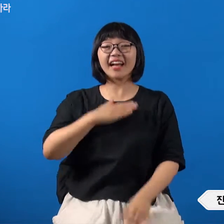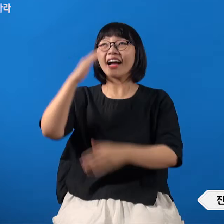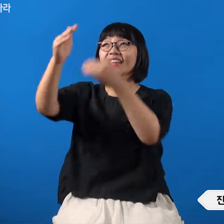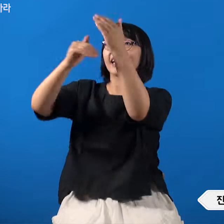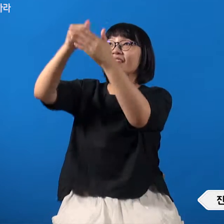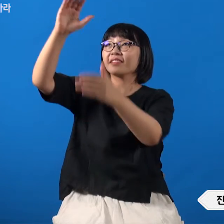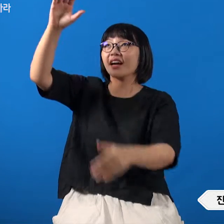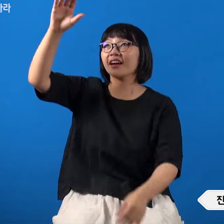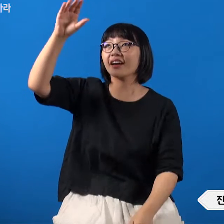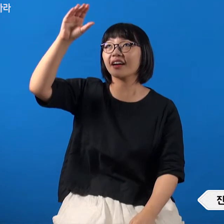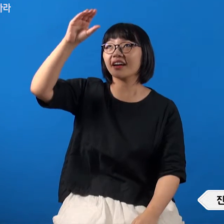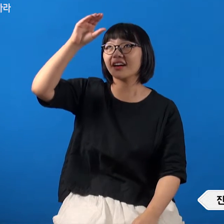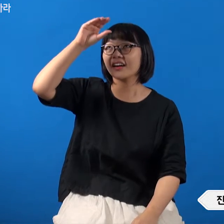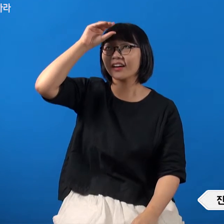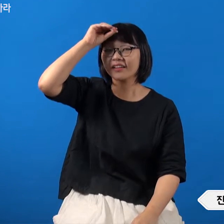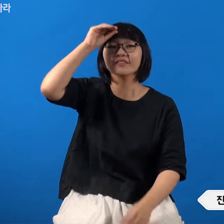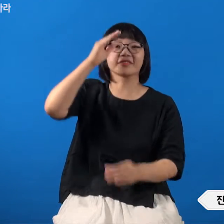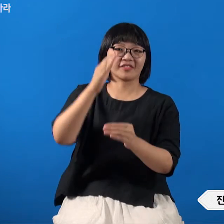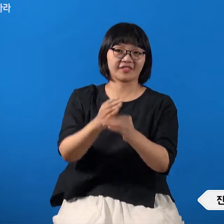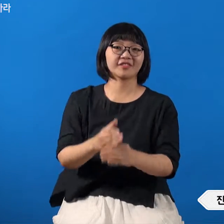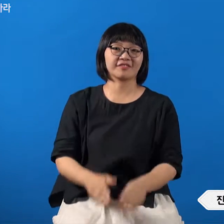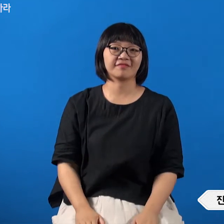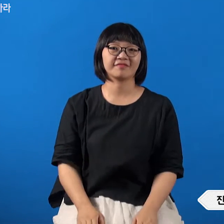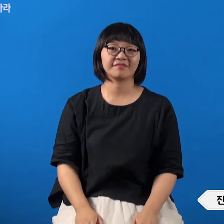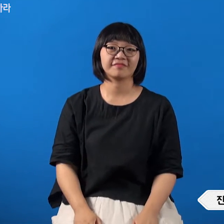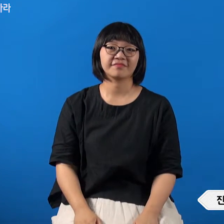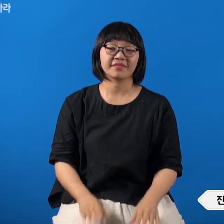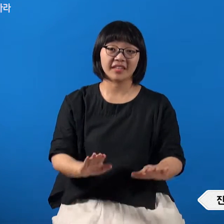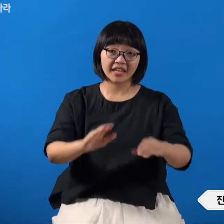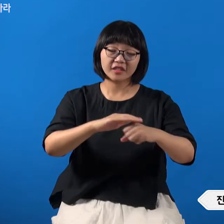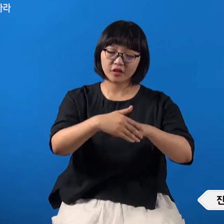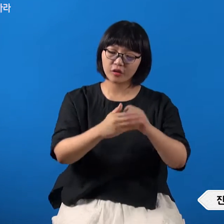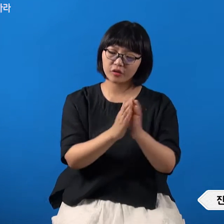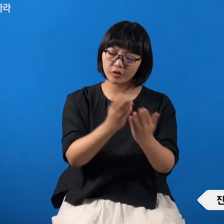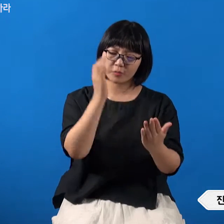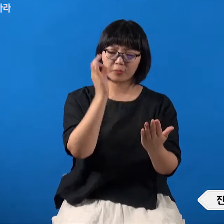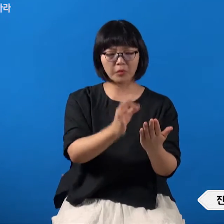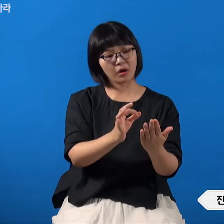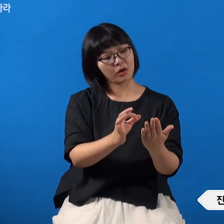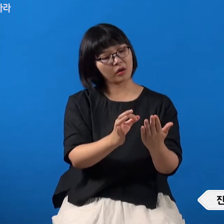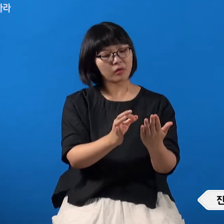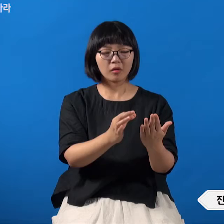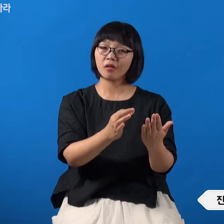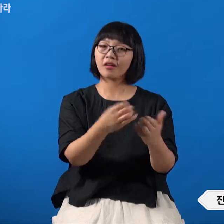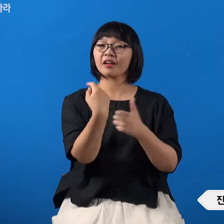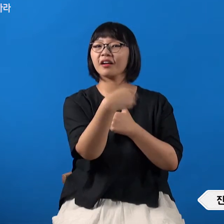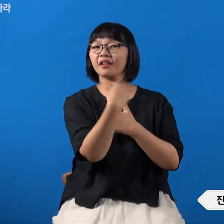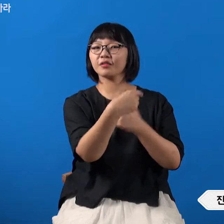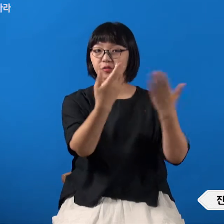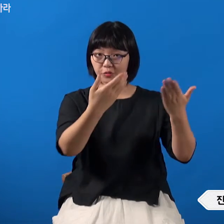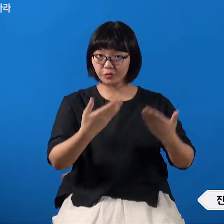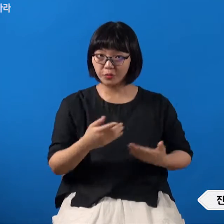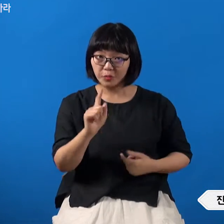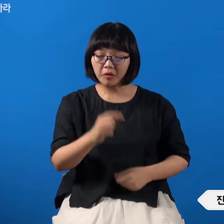있기 때문입니다. 그래서 성경은 우리에게 말씀합니다. 행함과